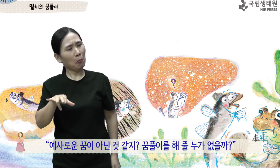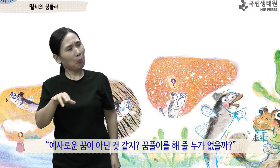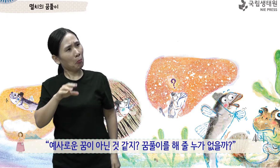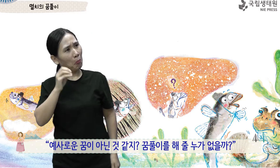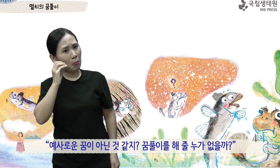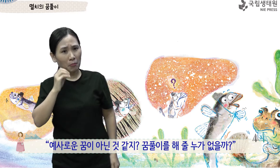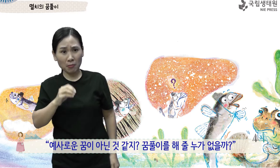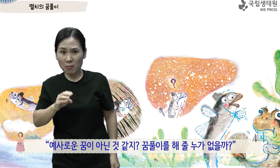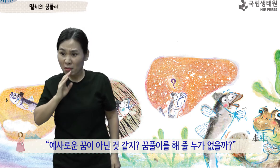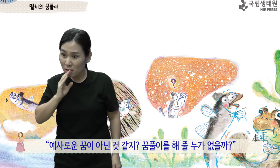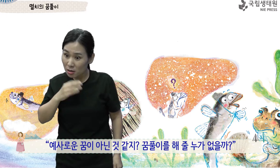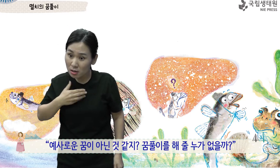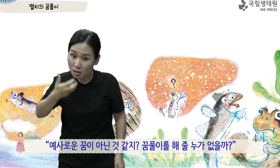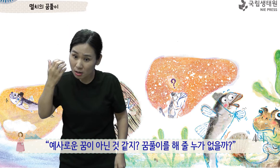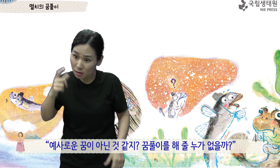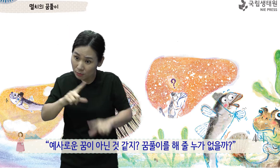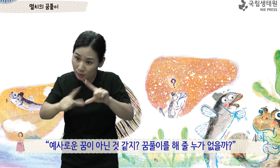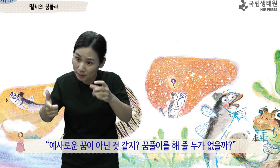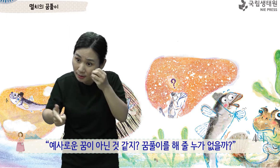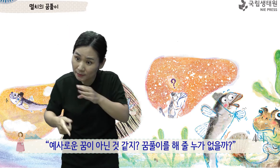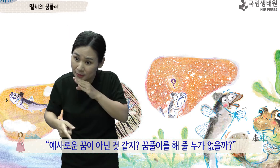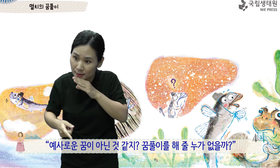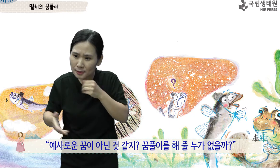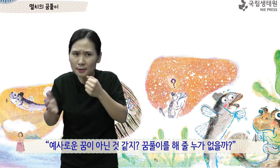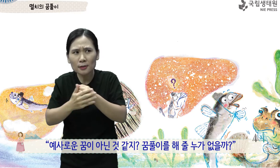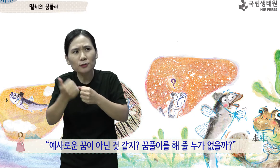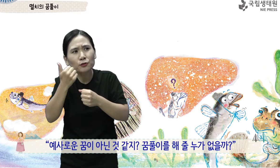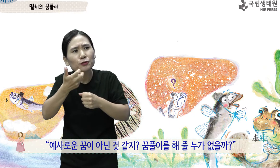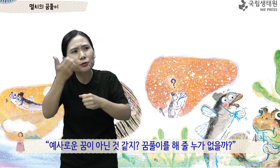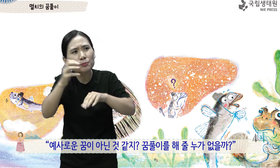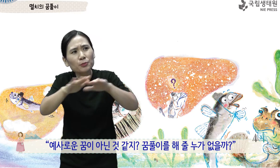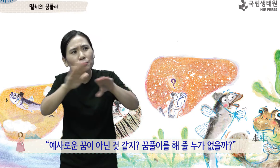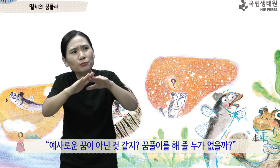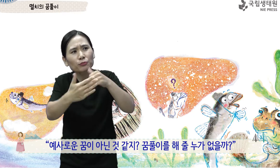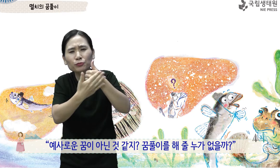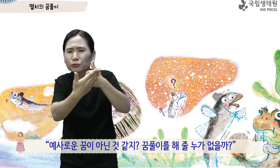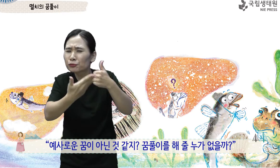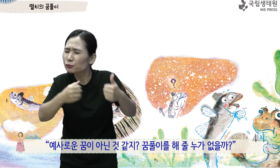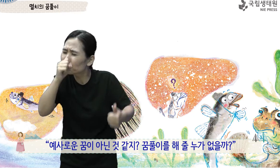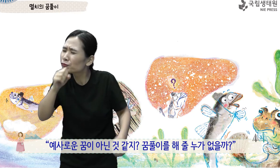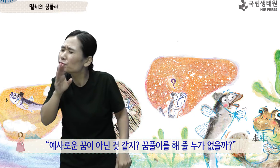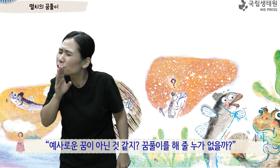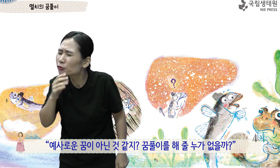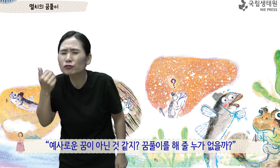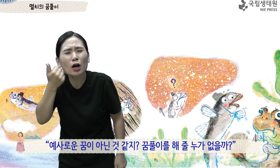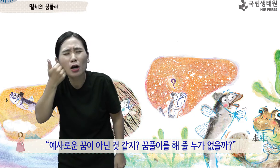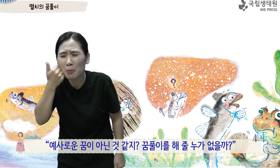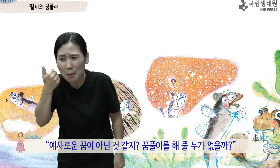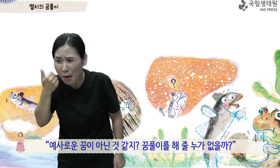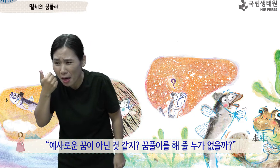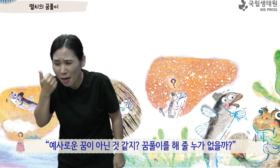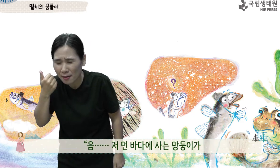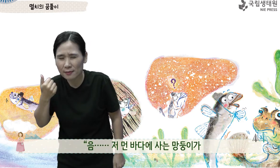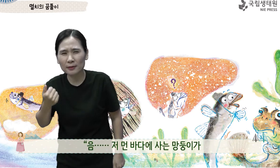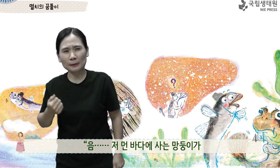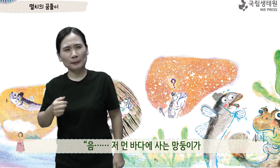예사로운 꿈이 아닌 것 같지? 꿈풀이를 해줄 누가 없을까?